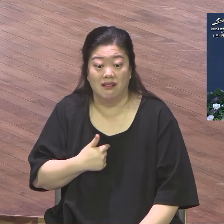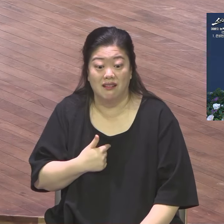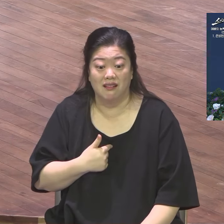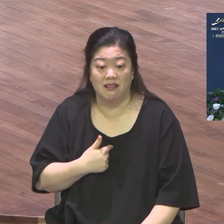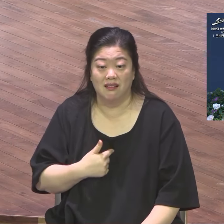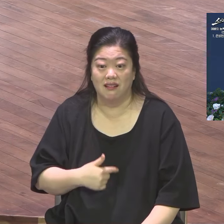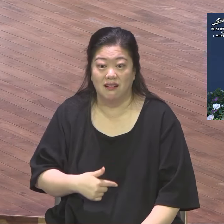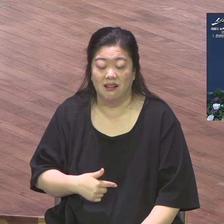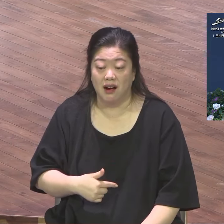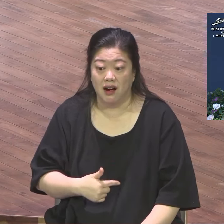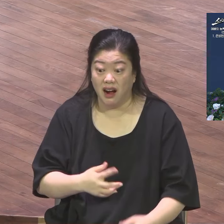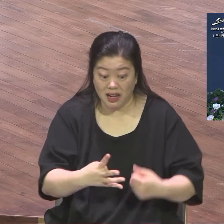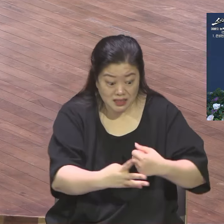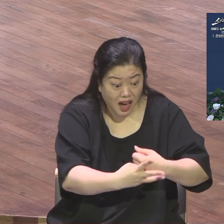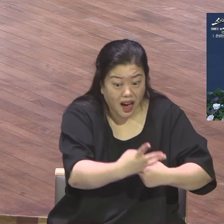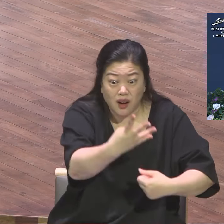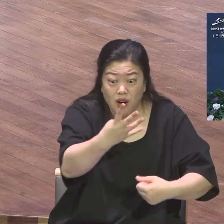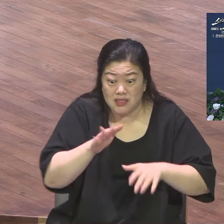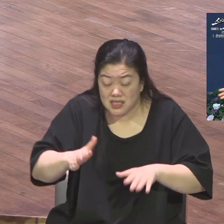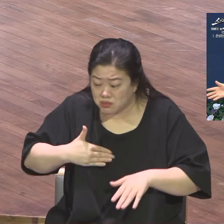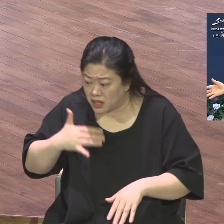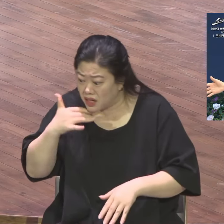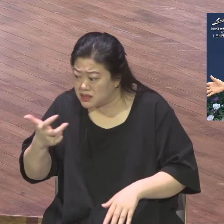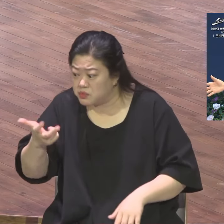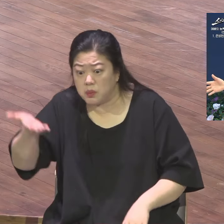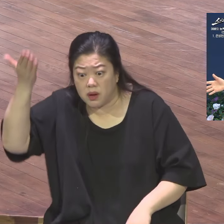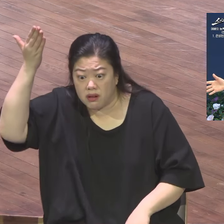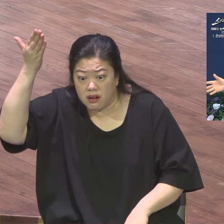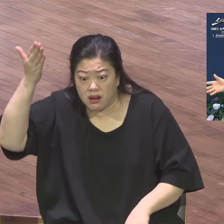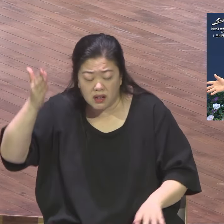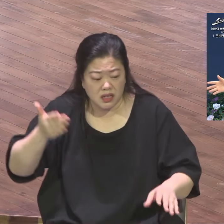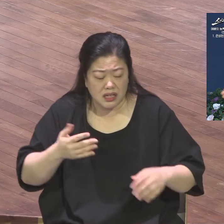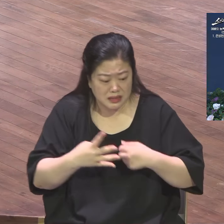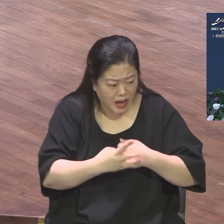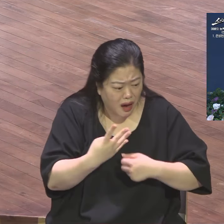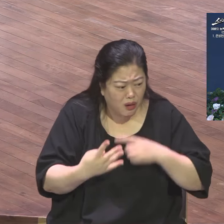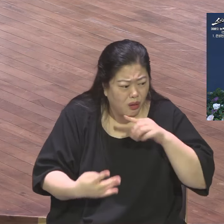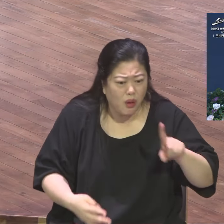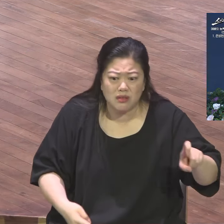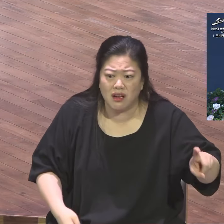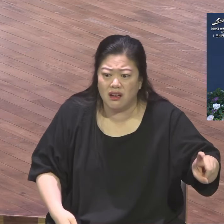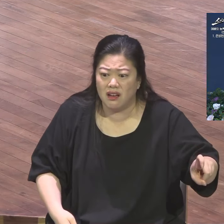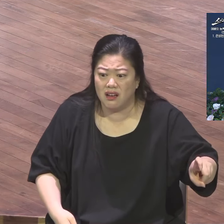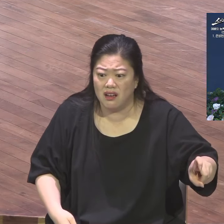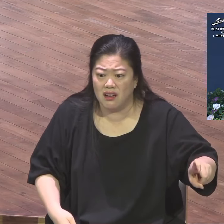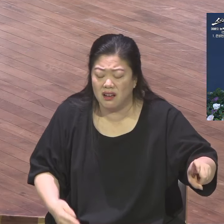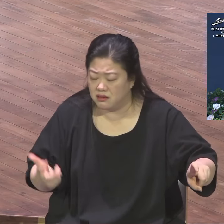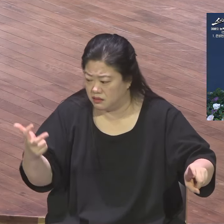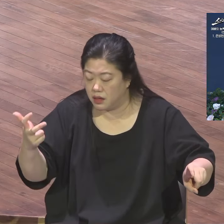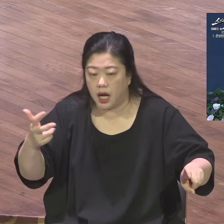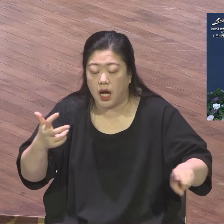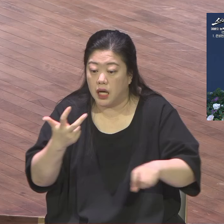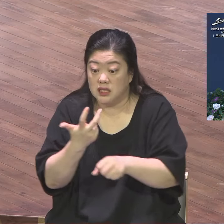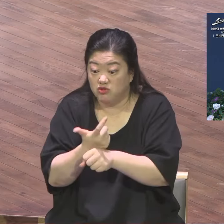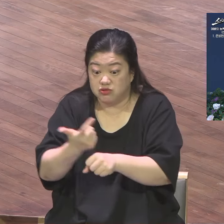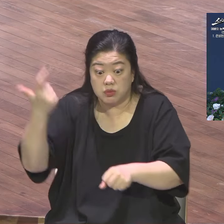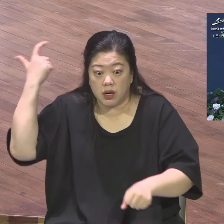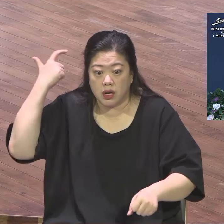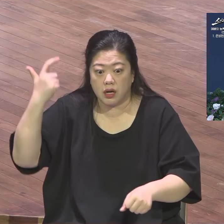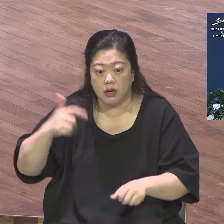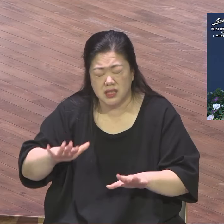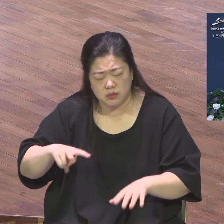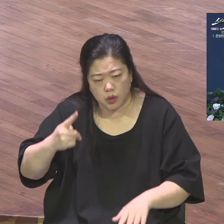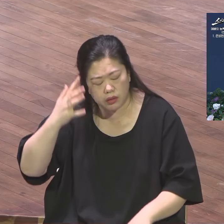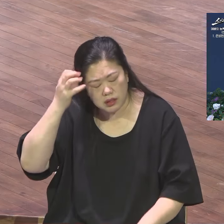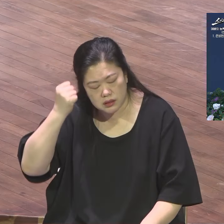한 번 한 게 뭐 영원히 잊을 수가 없다니까. 그 얼마나 애들이 얼마나 그 신나겠어. 1년에 한 번 하는 이